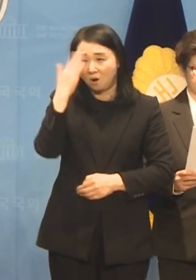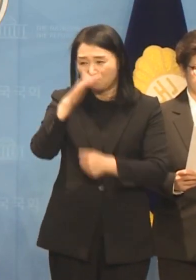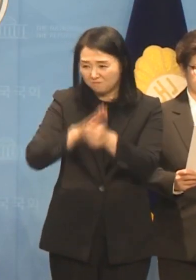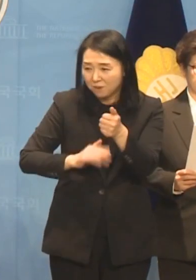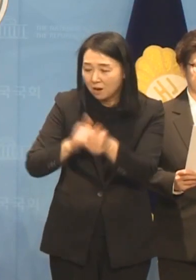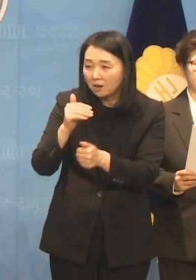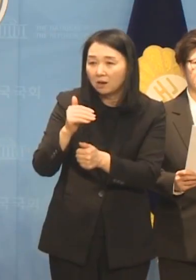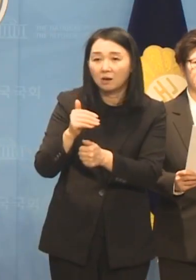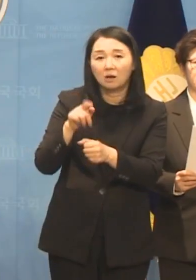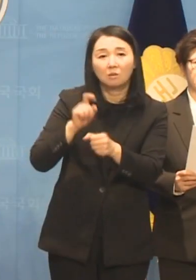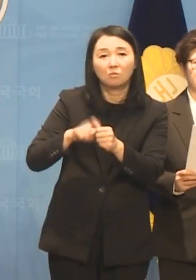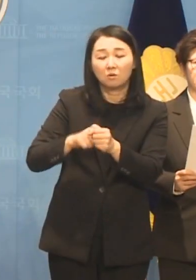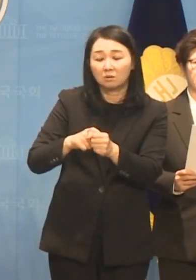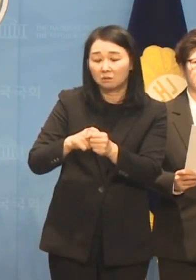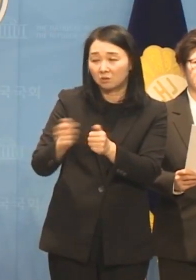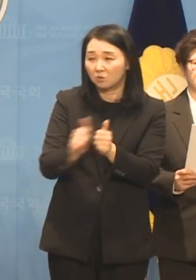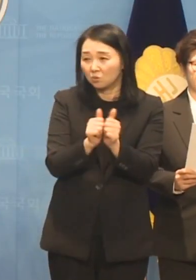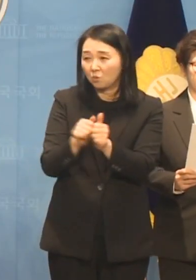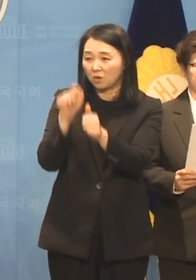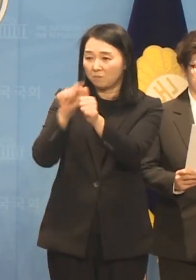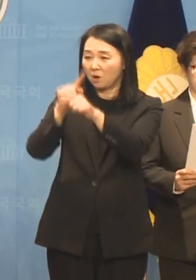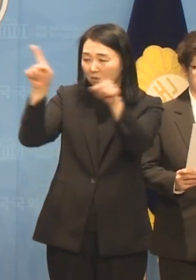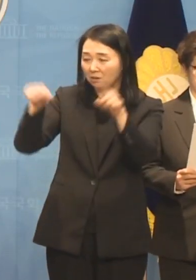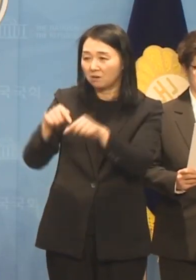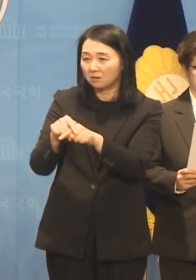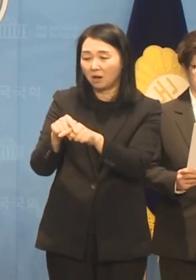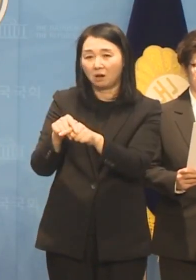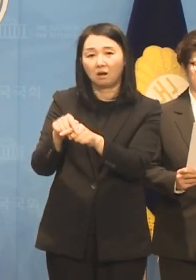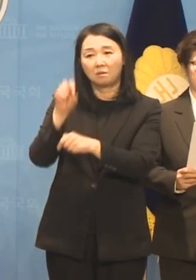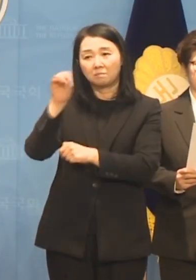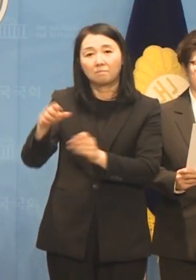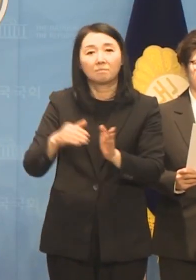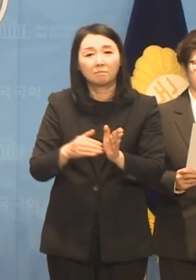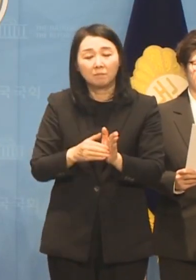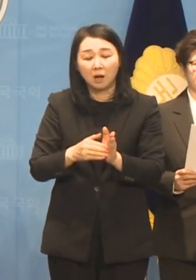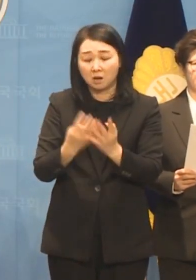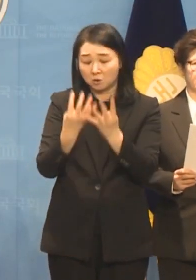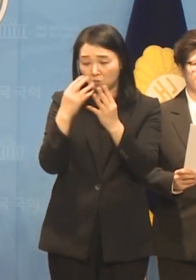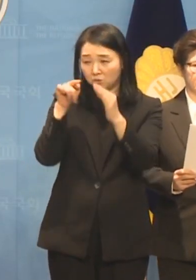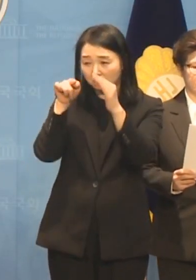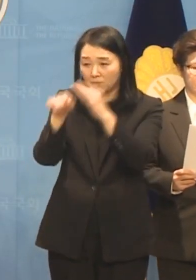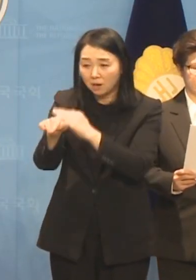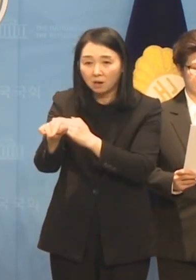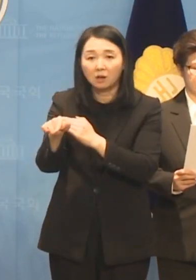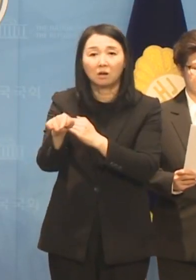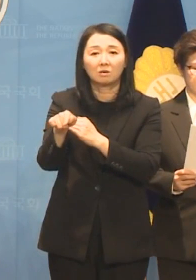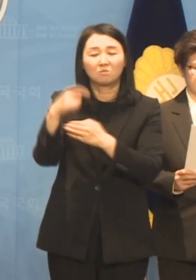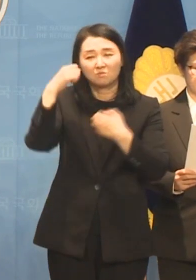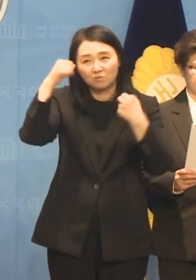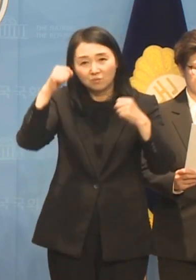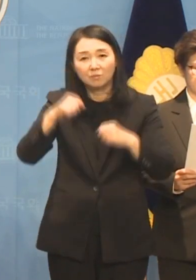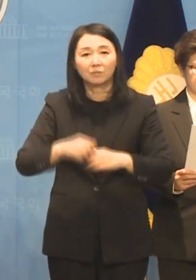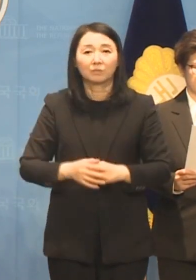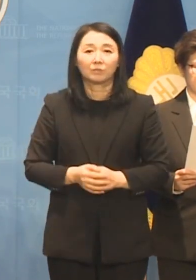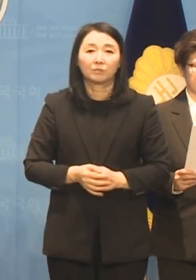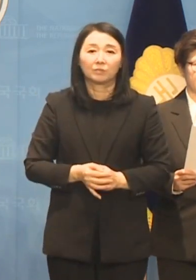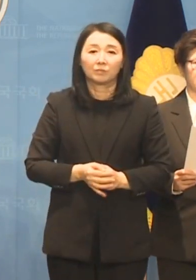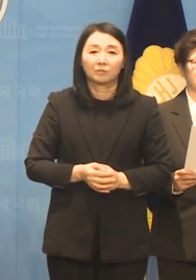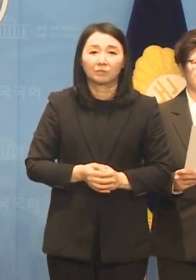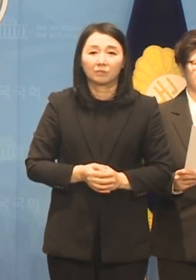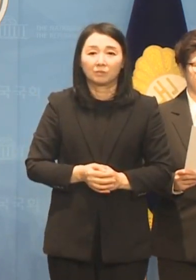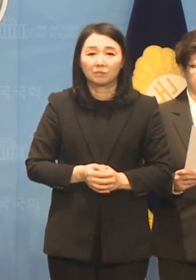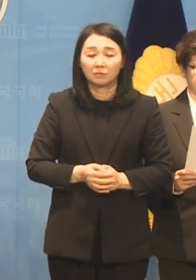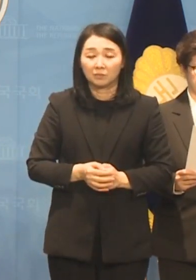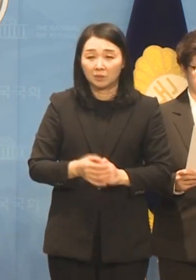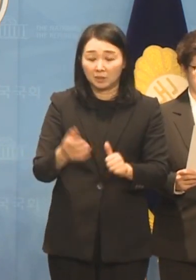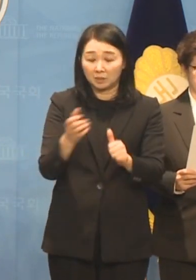망신주기형 동행명령장을 남발했고 구치소 방문을 하는 쇼까지 했습니다.